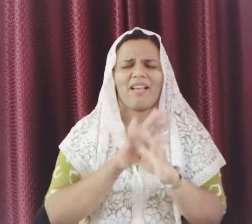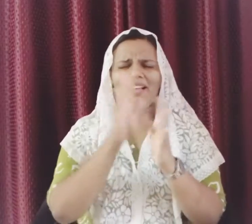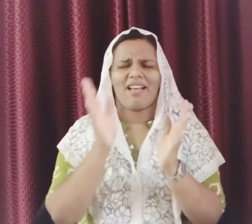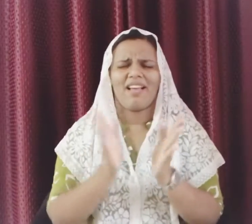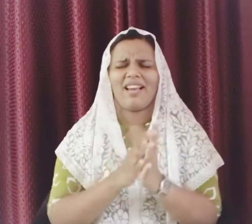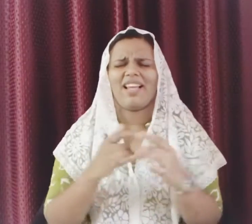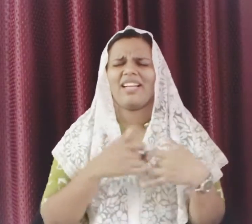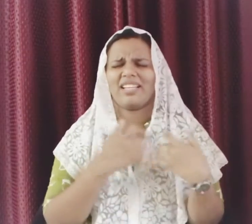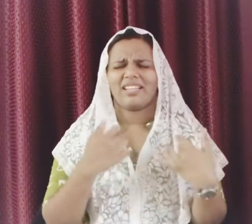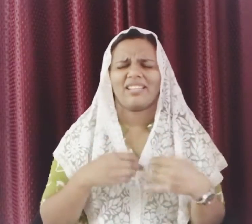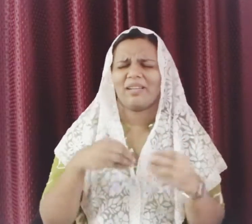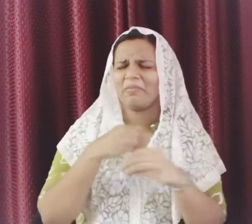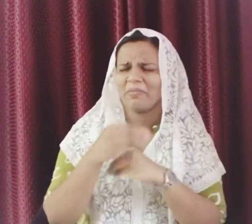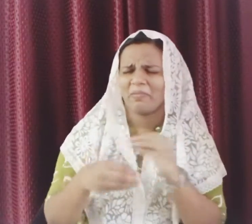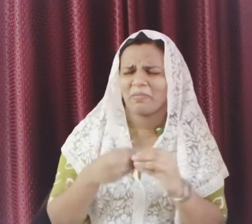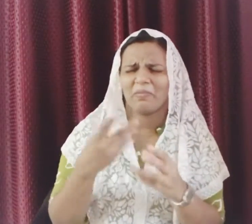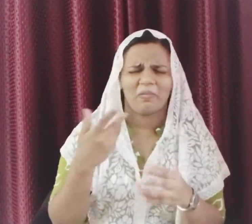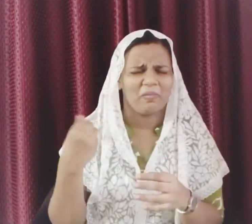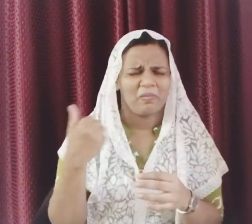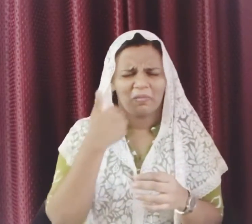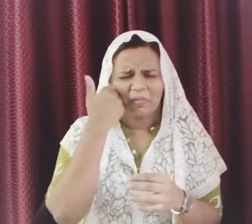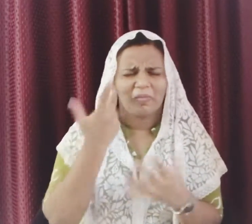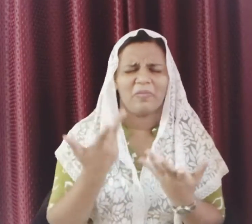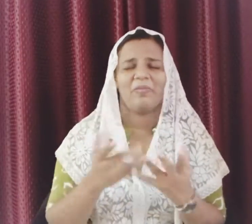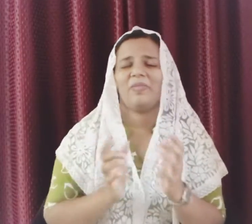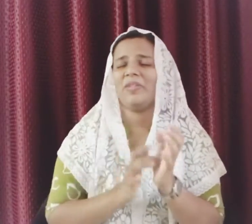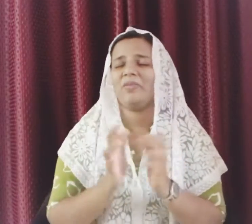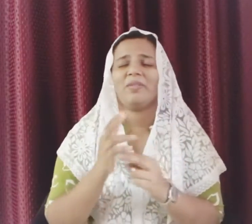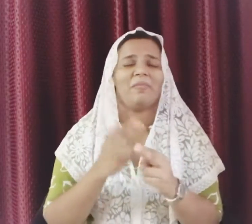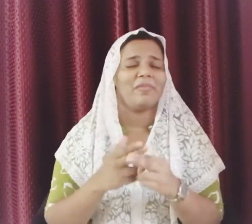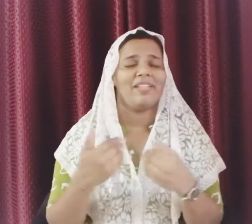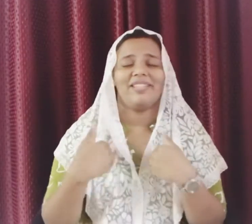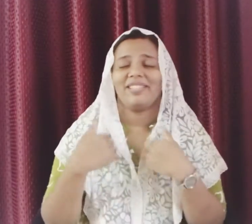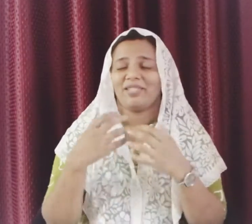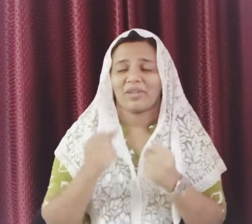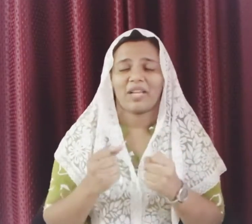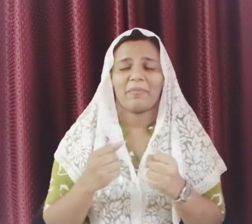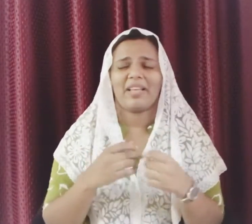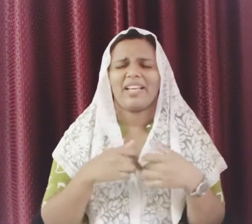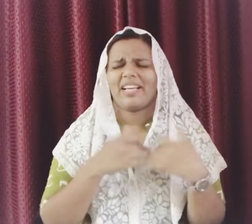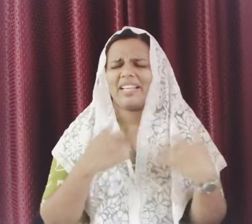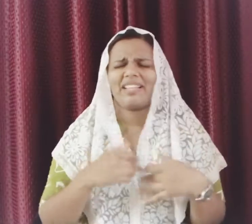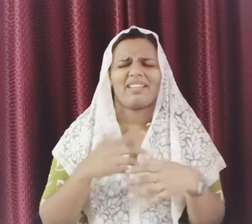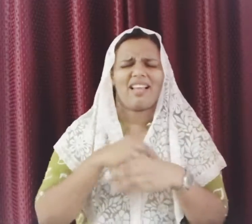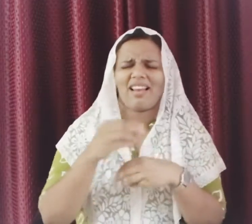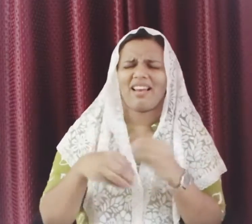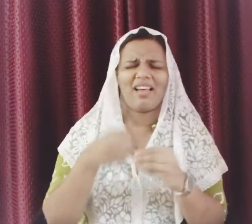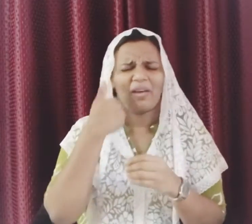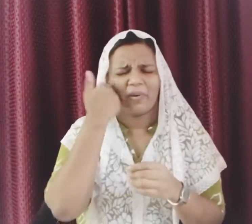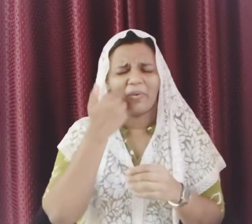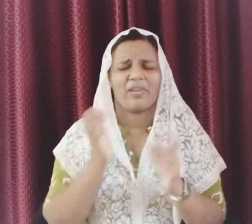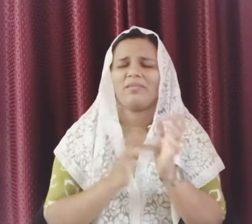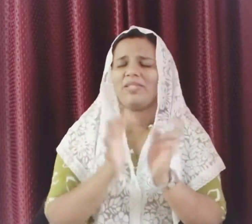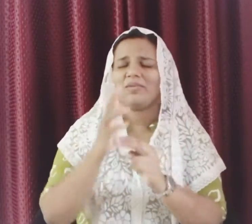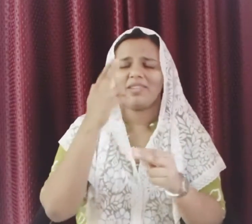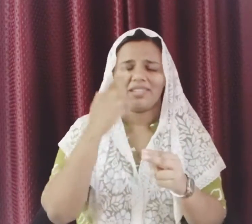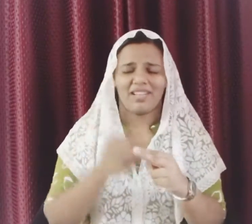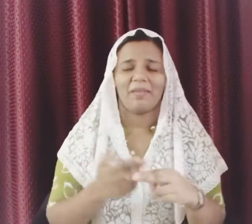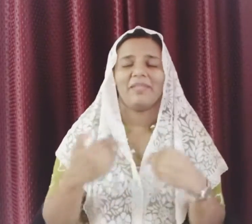ഹാർട്ട് പ്രോബ്ലംസും യേശുവിൻ്റെ നാമത്തിൽ സൗഖ്യമാകട്ടെ. എല്ലാ ഹാർട്ട് ഡിസീസുകളും യേശു ക്രിസ്തുവിൻ്റെ നാമത്തിൽ